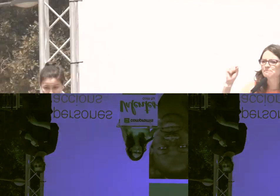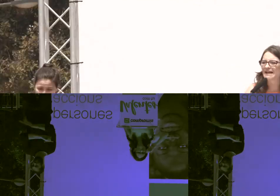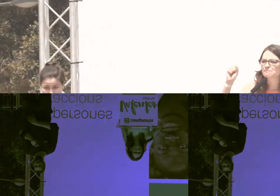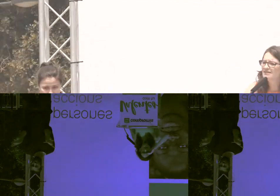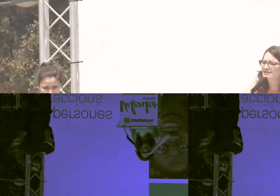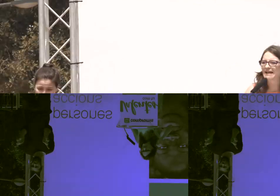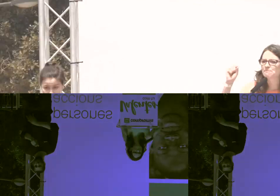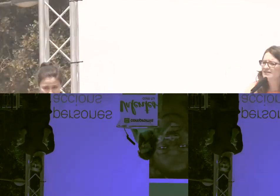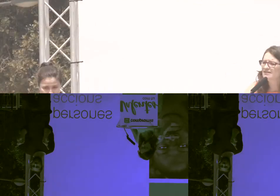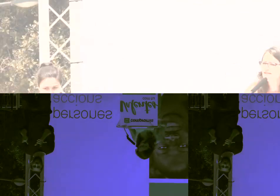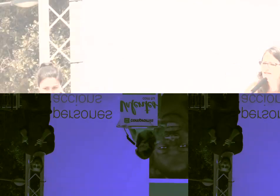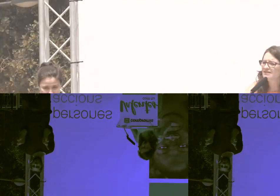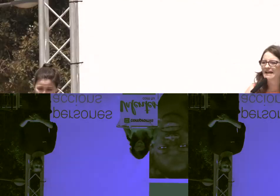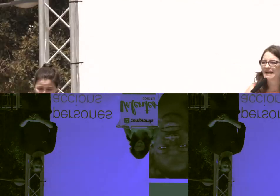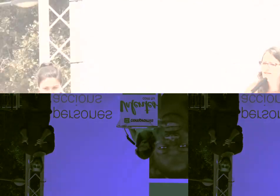ara,